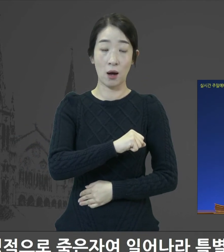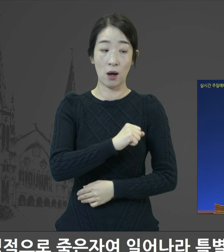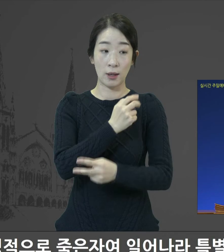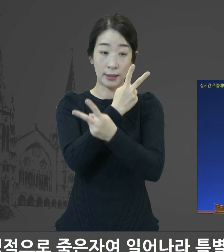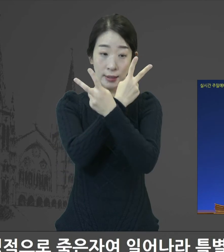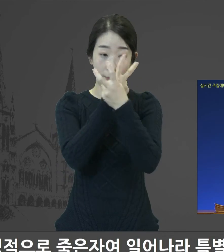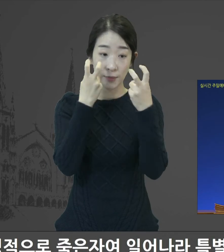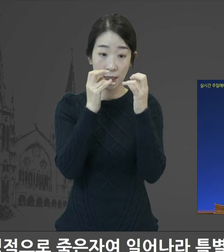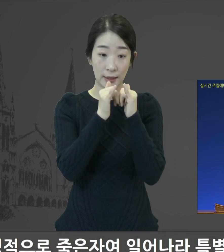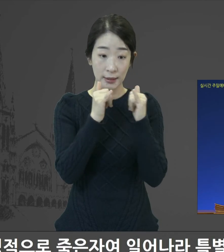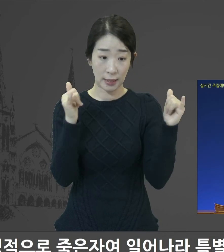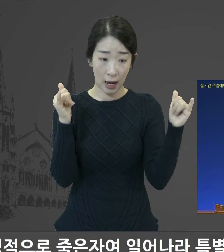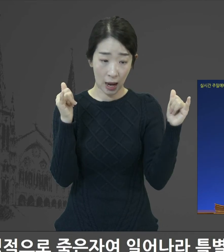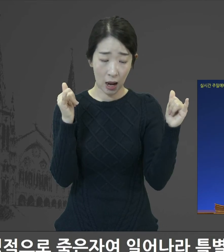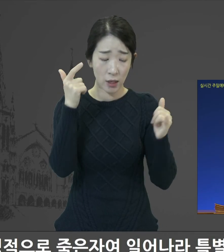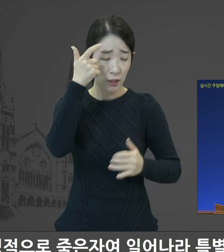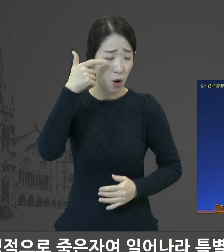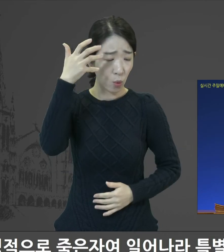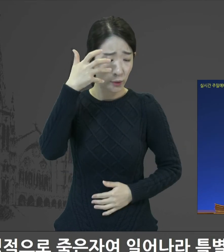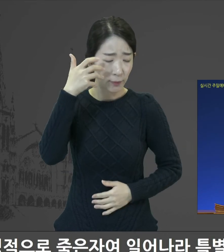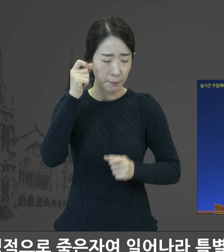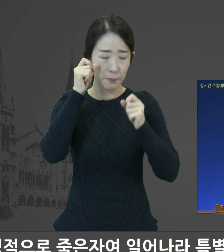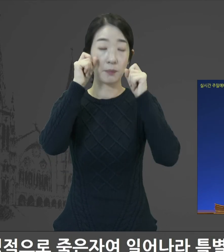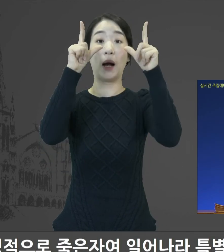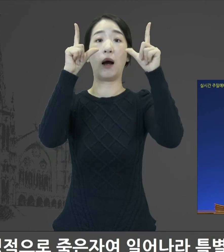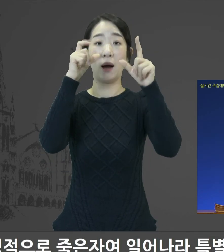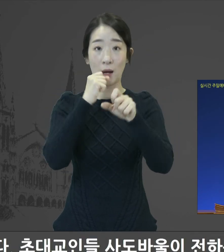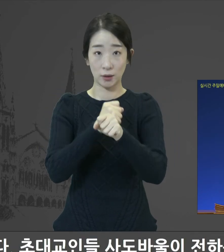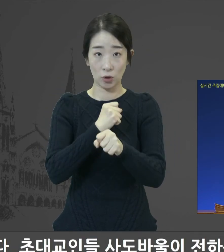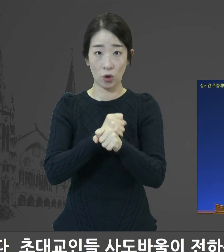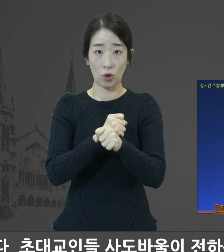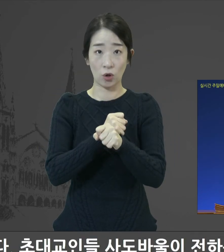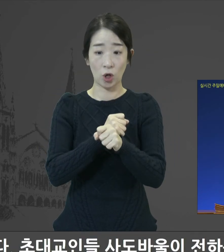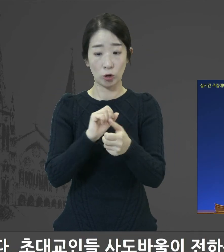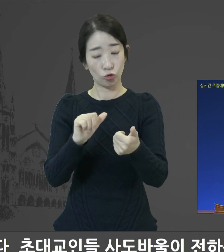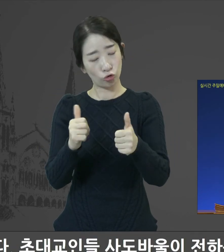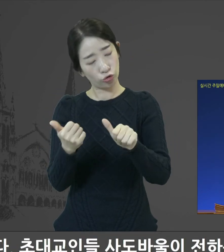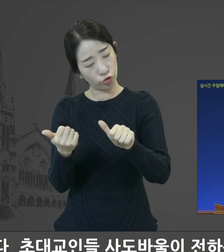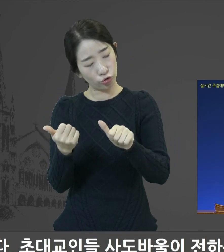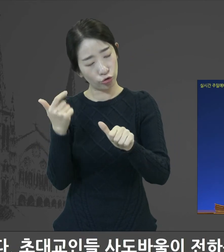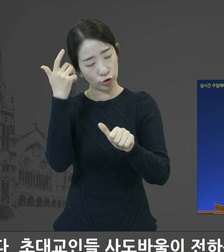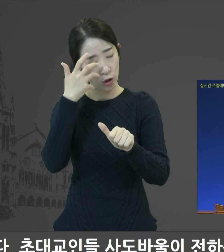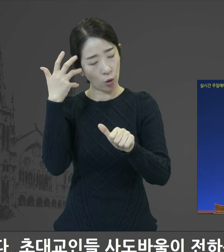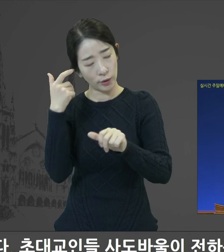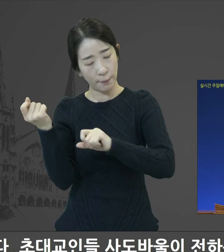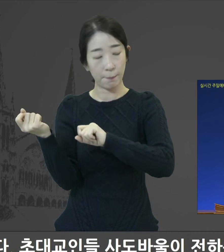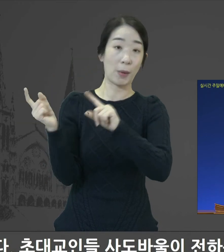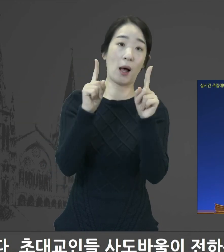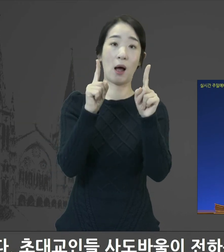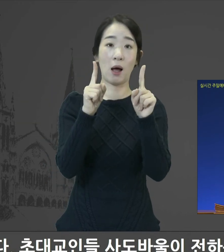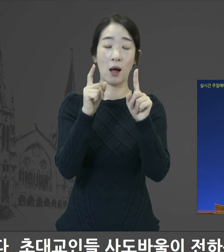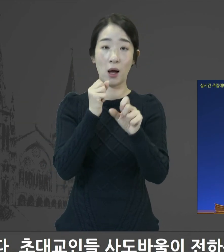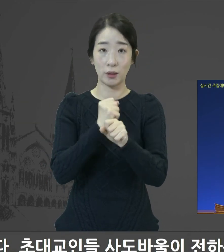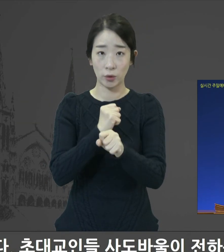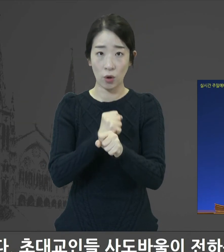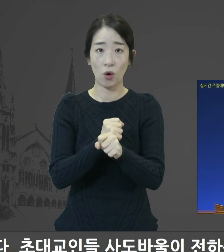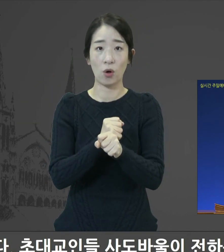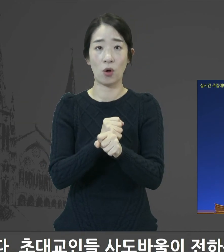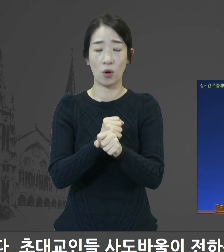잠자는 영혼이 깨어나는 것, 영적으로 죽은 듯한 영혼이 다시 일어서는 것, 다시 일어서는 것,